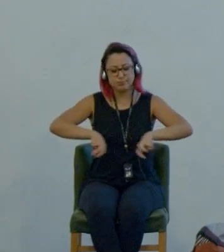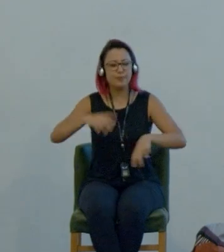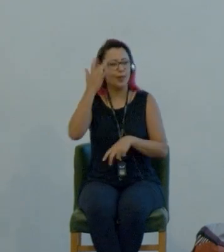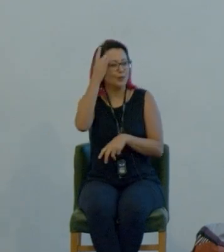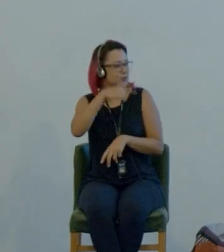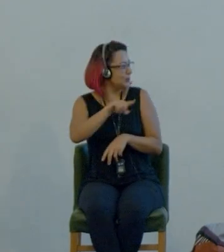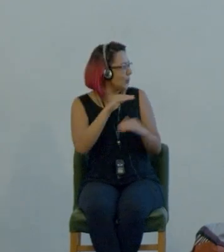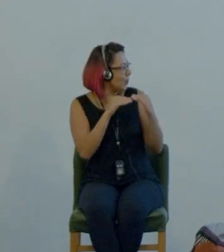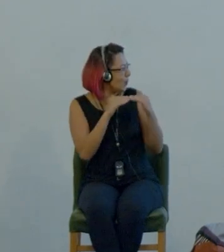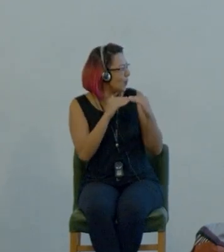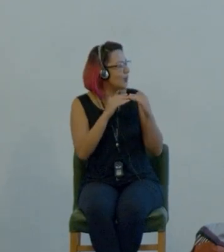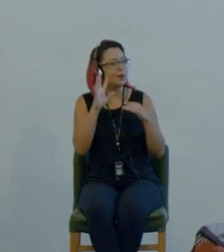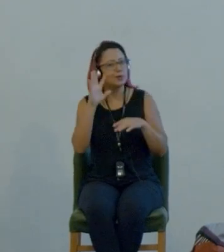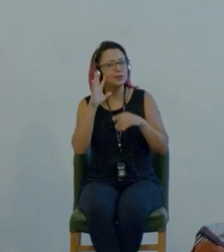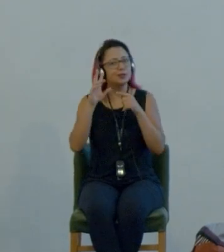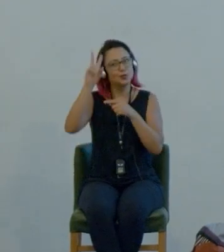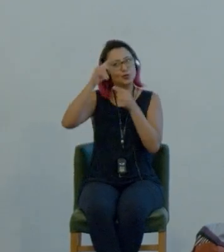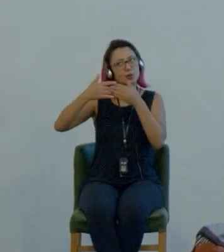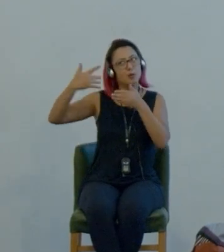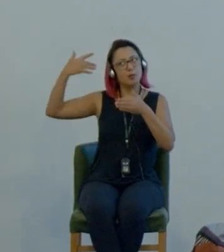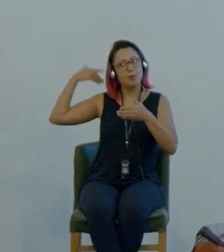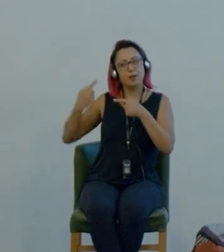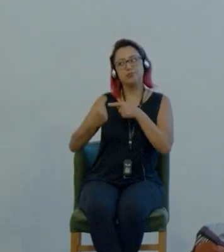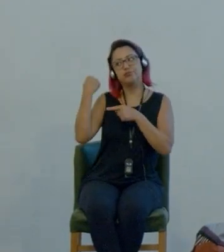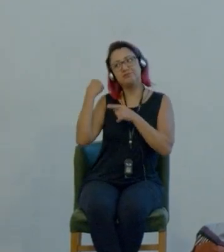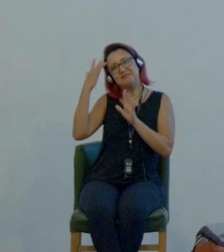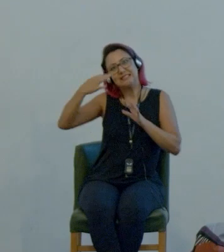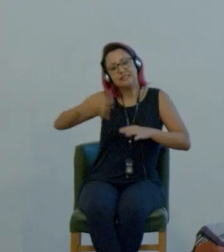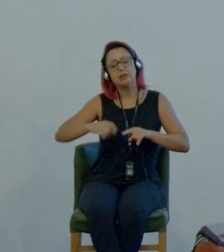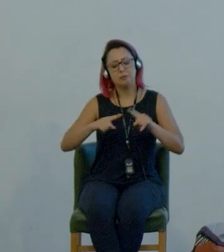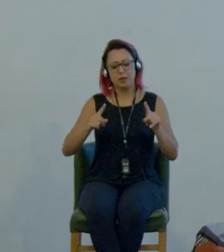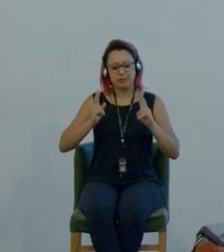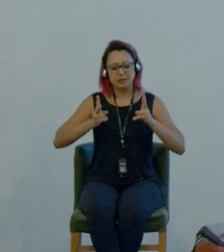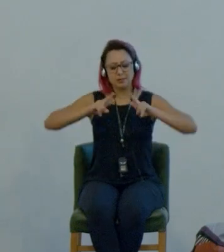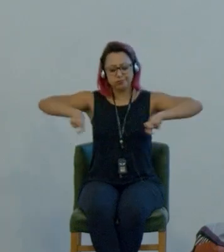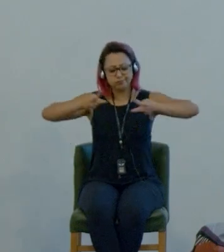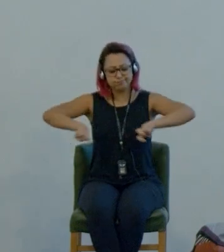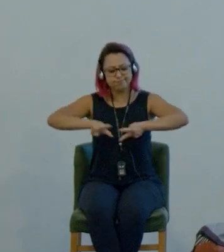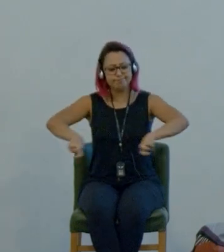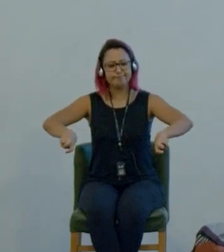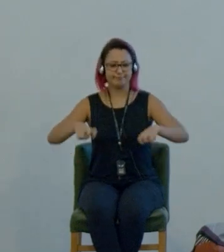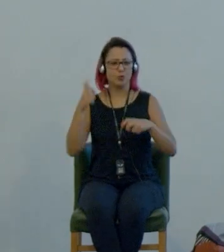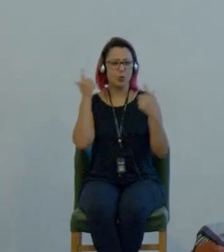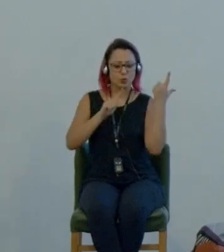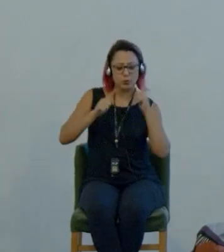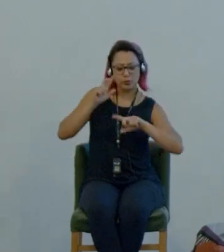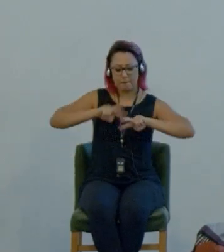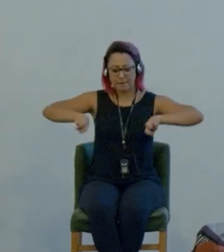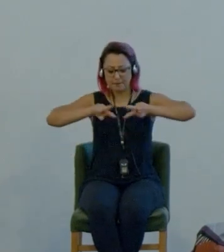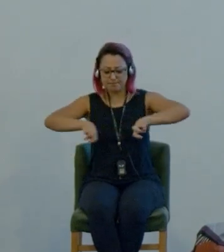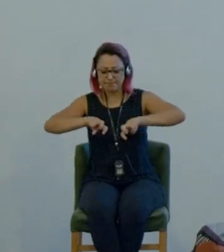pas si c'est tout à fait juste, mais l'idée qu'on est allé de plus en plus profond dans notre conquête des ressources, hein, qu'on